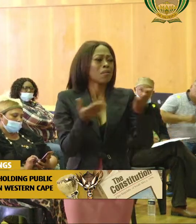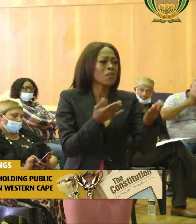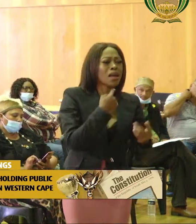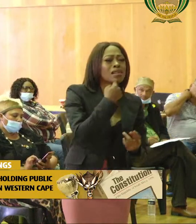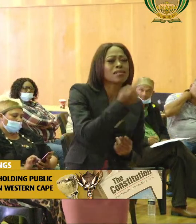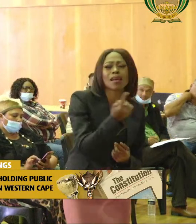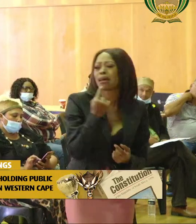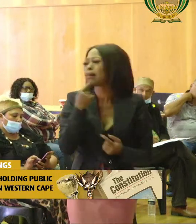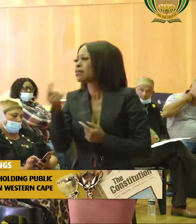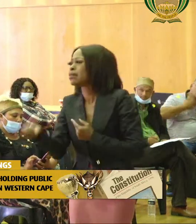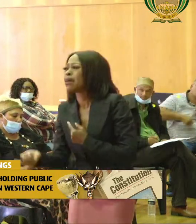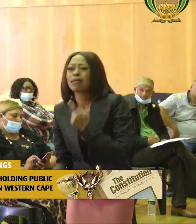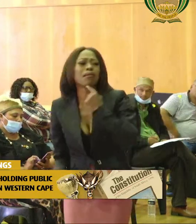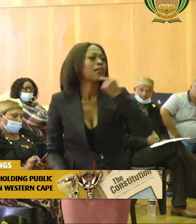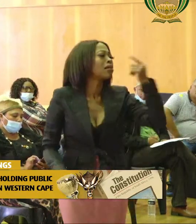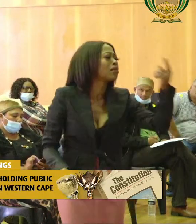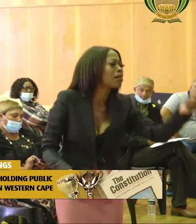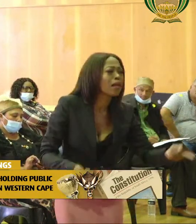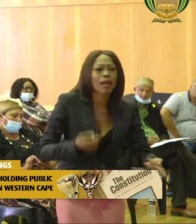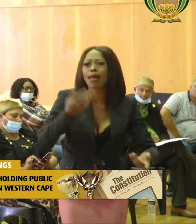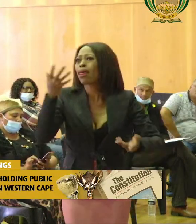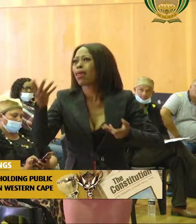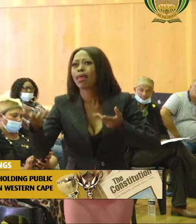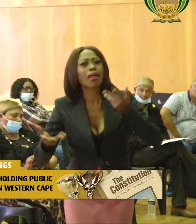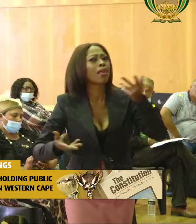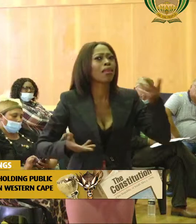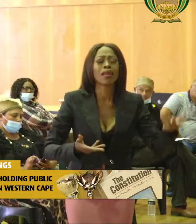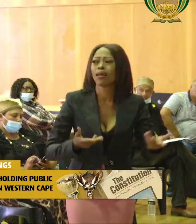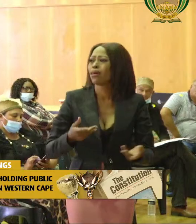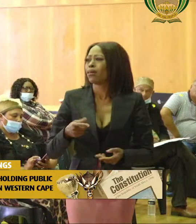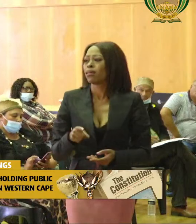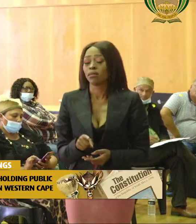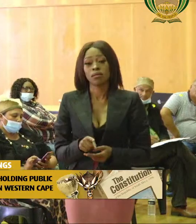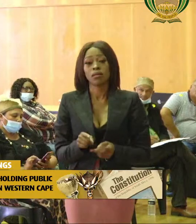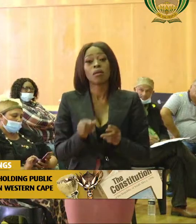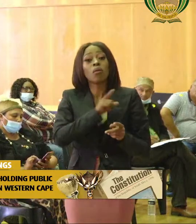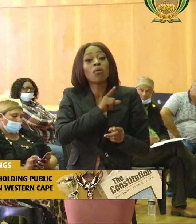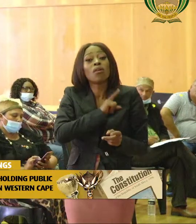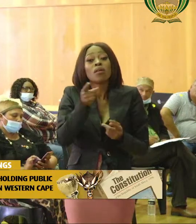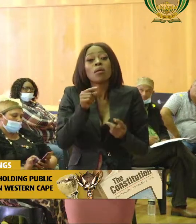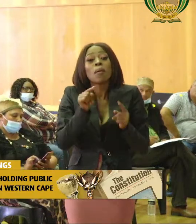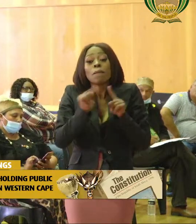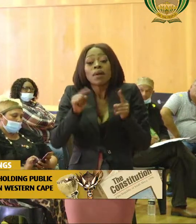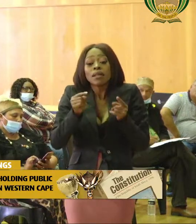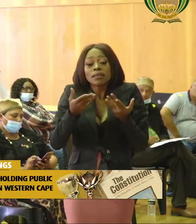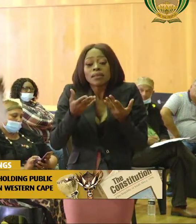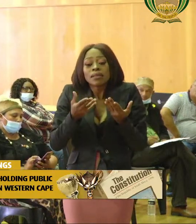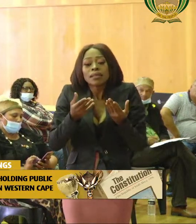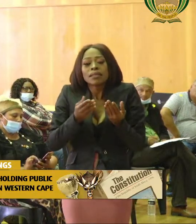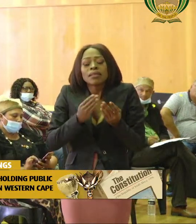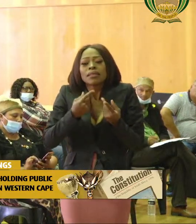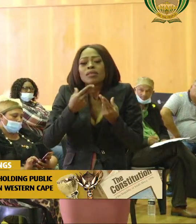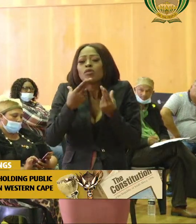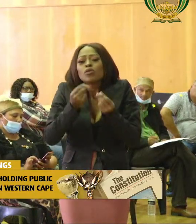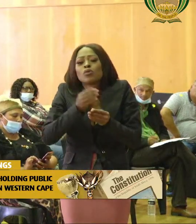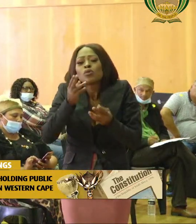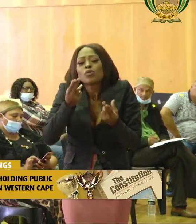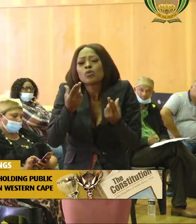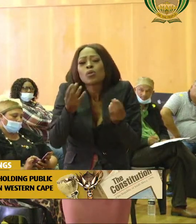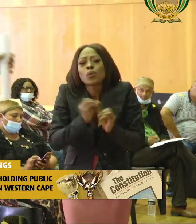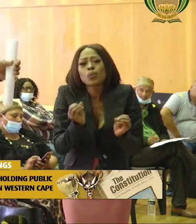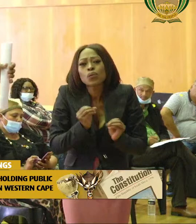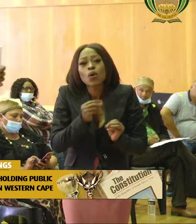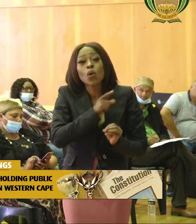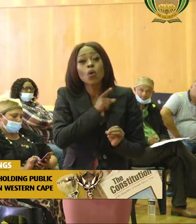van dit, die een van onafhanklik, want hulle is te bang, hulle gaan uitgevang raak. Dis moet nie onafhanklike kandidaate daar soek nie. Want as